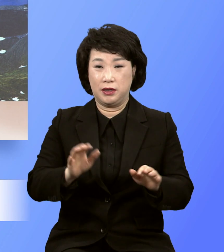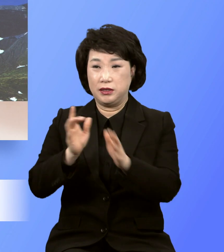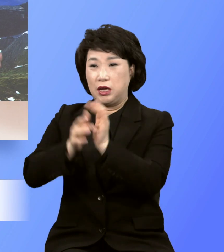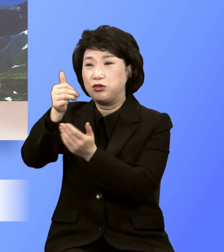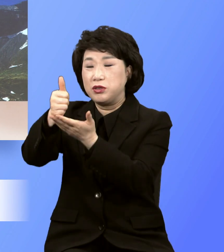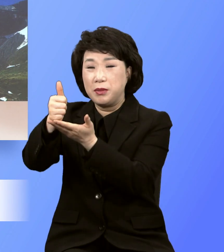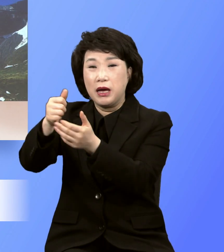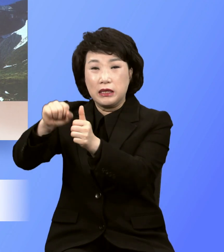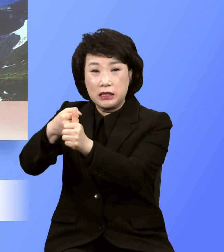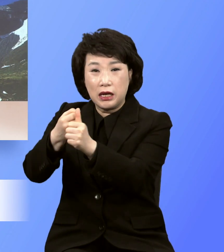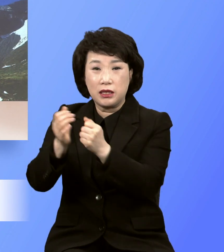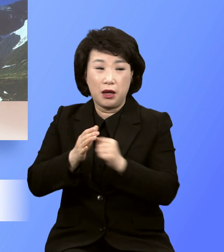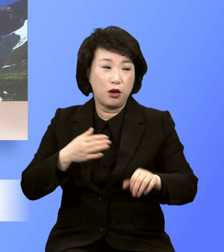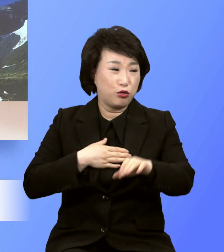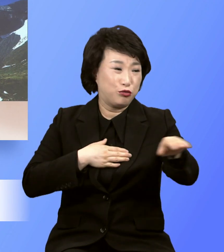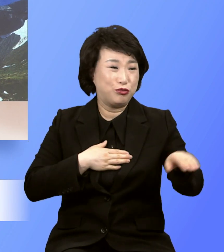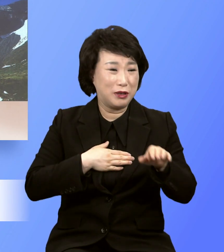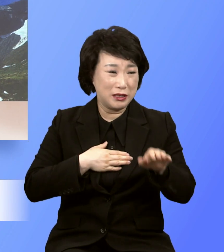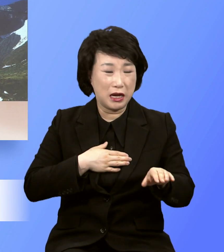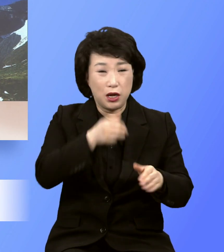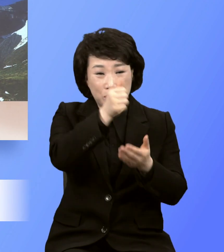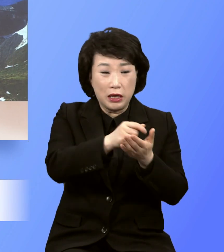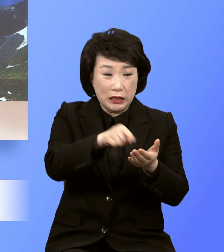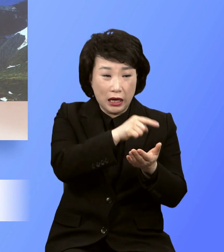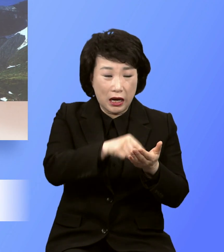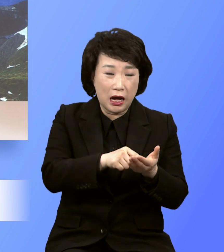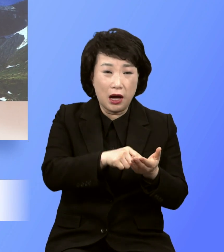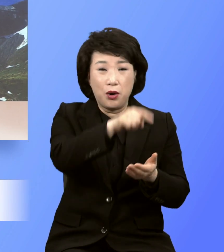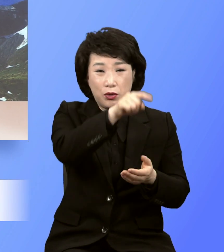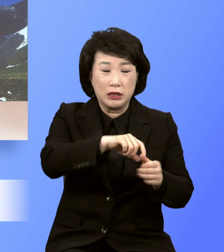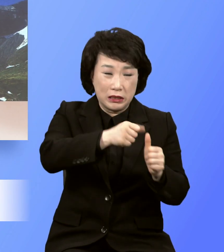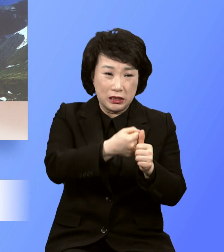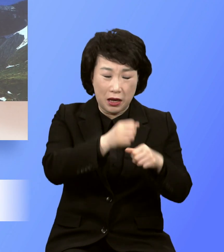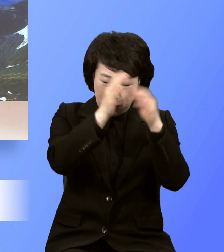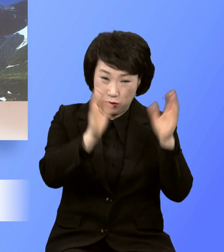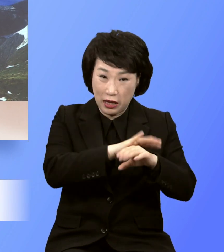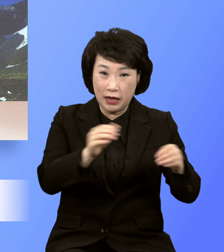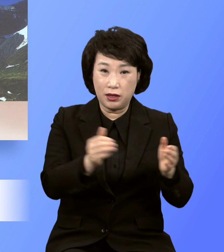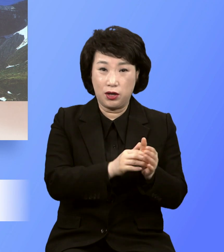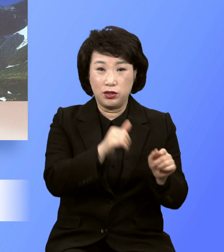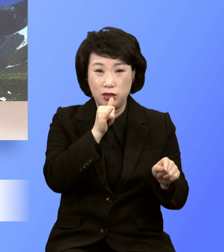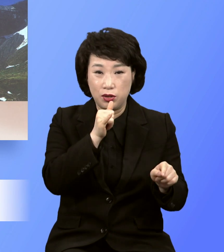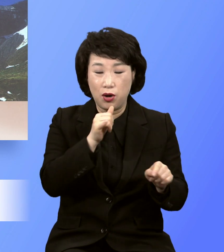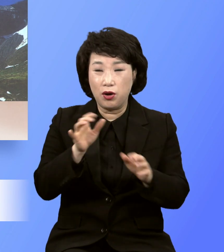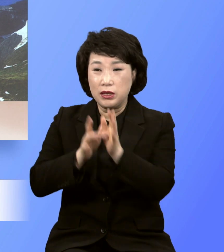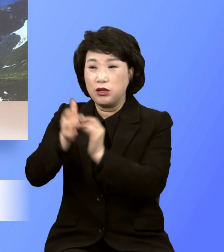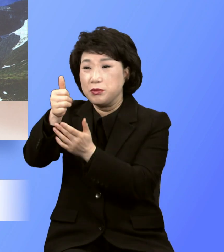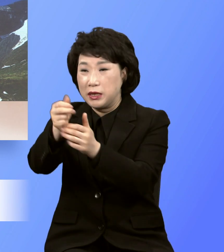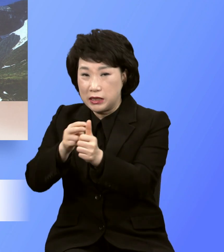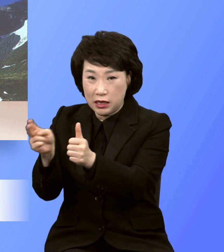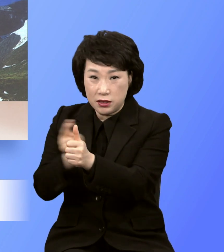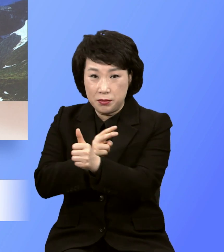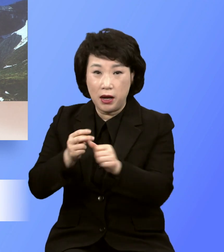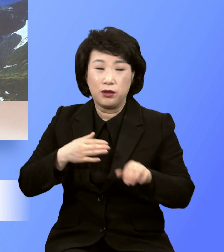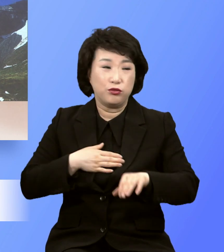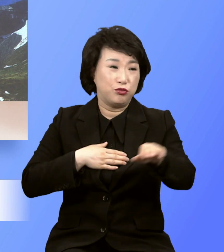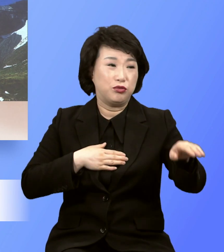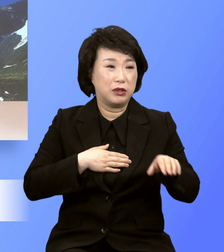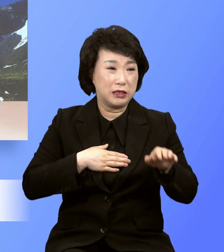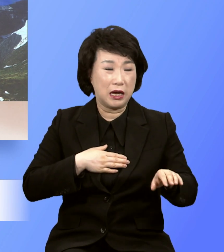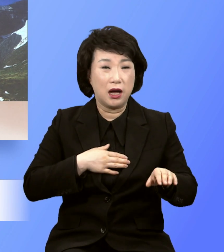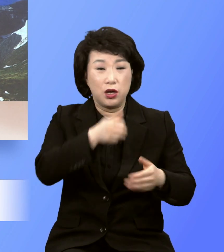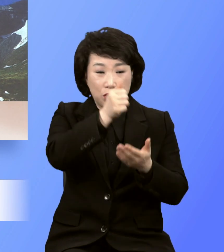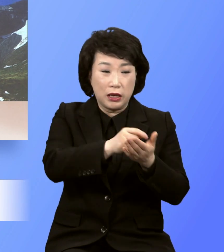그가 징계를 받음으로 내가 죄값으로 받을 징계를 무효시켜버리고 그가 채찍에 맞음으로